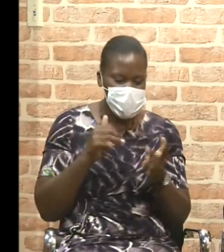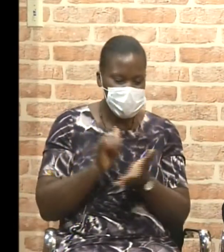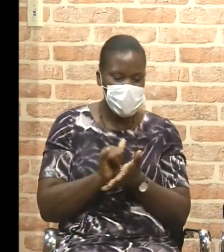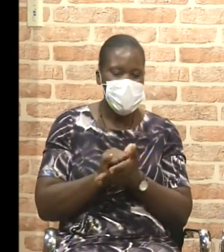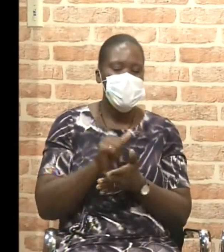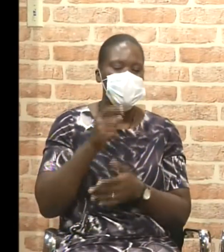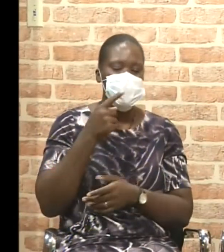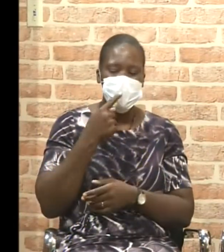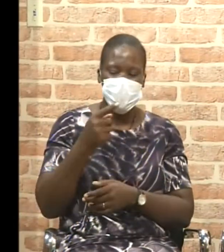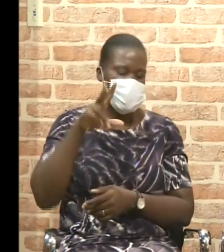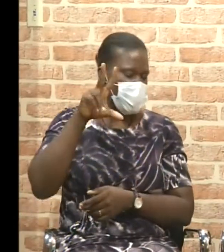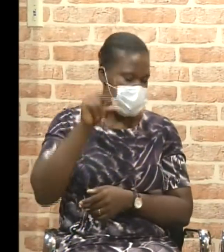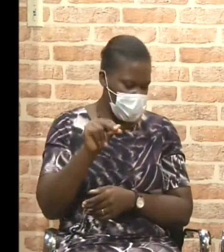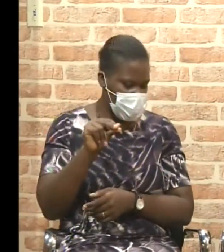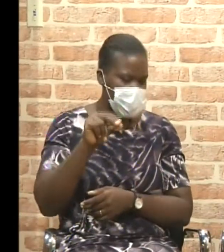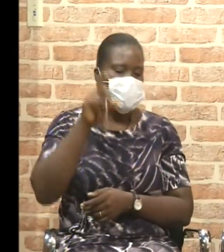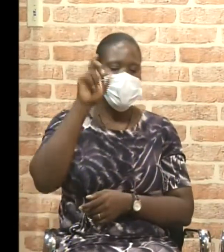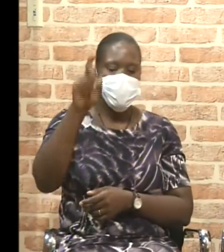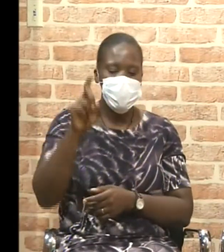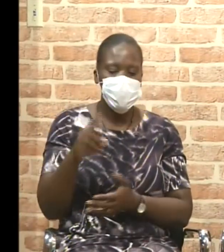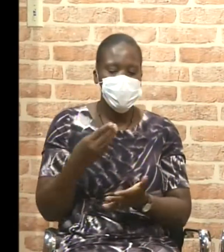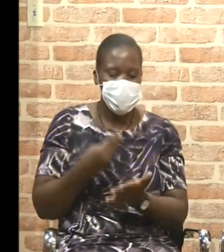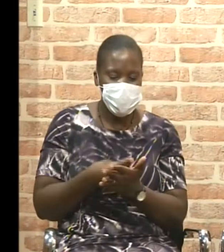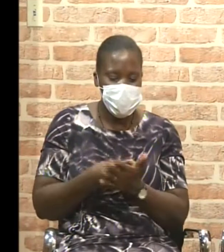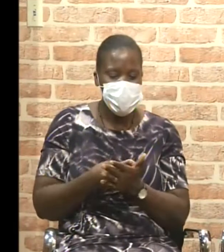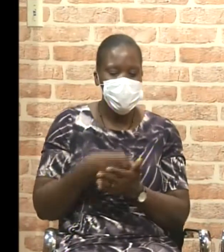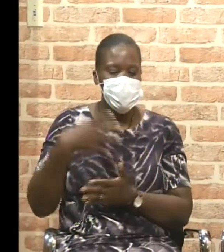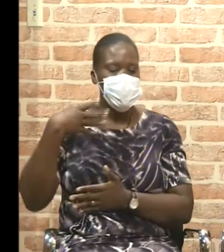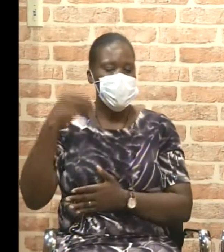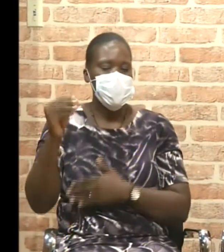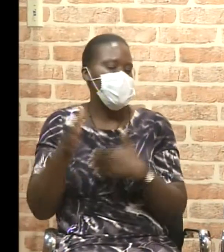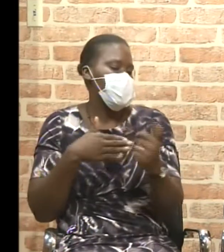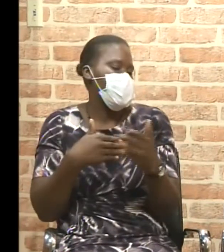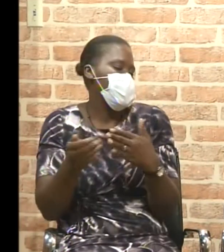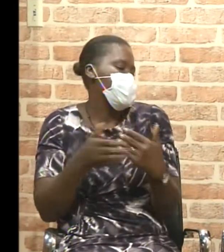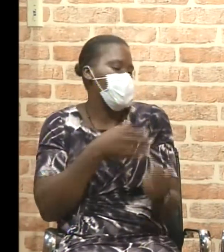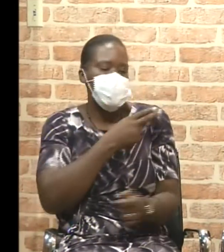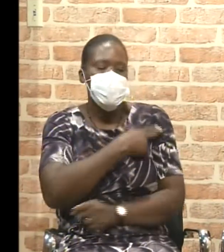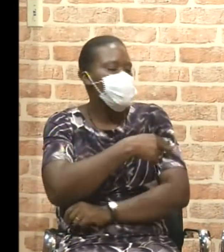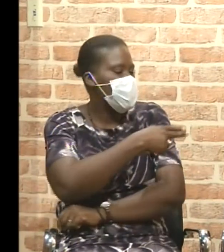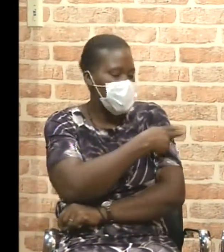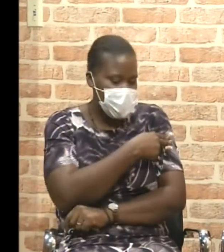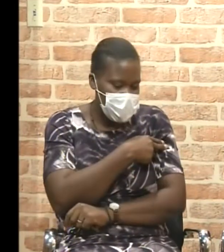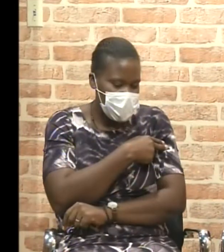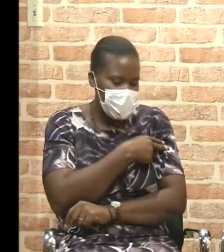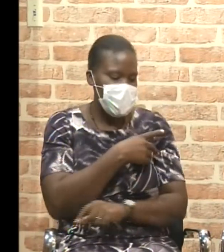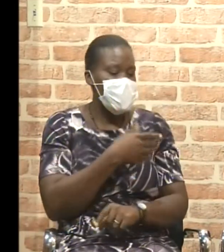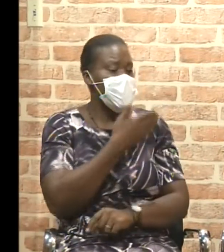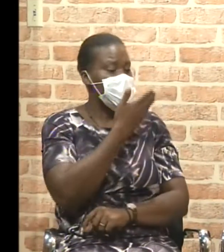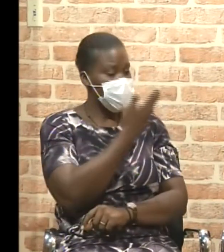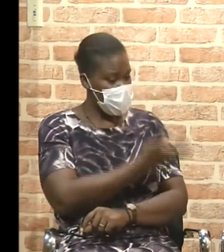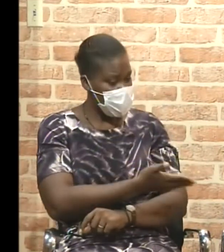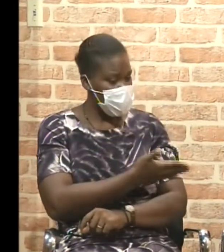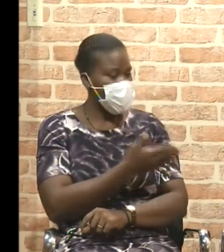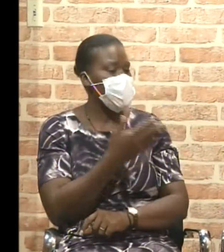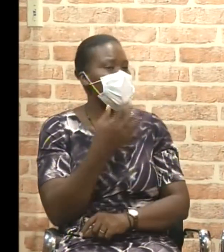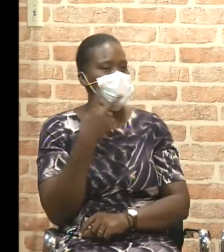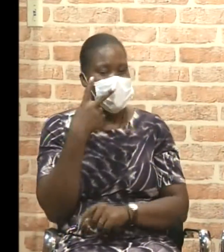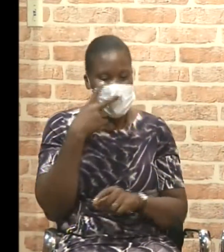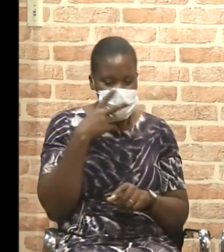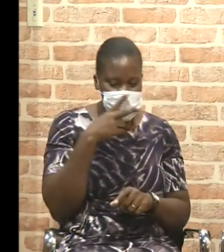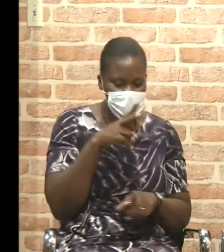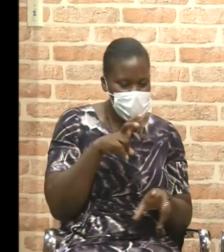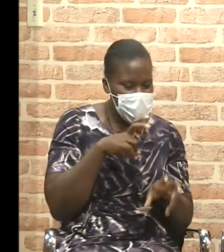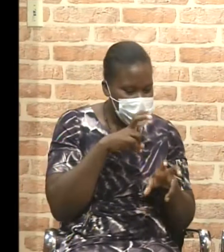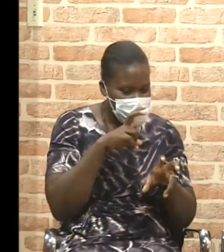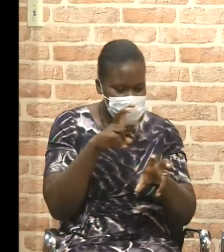aller dans l'hôpital que vous voulez. Or, moi-même, je vérifie les gens que M. David a fait le service là parce que je